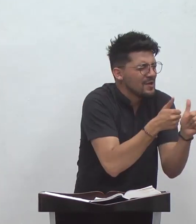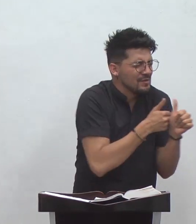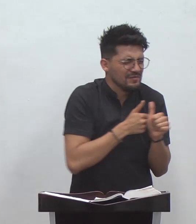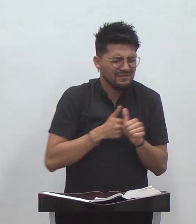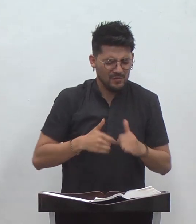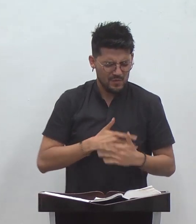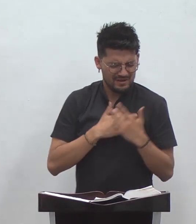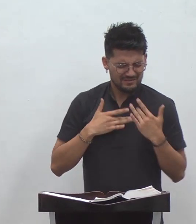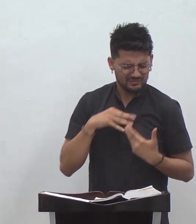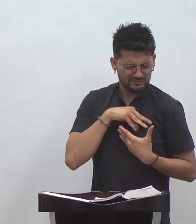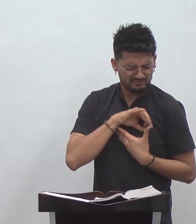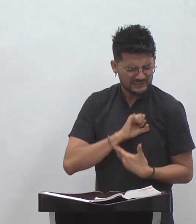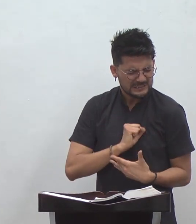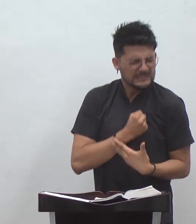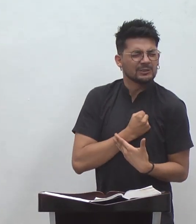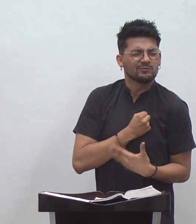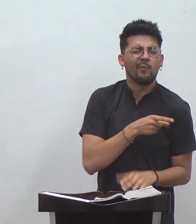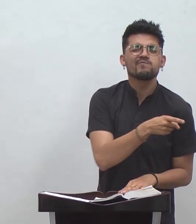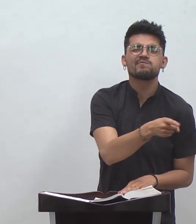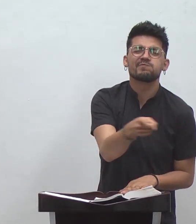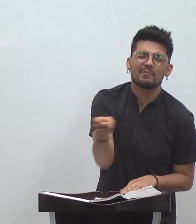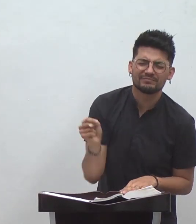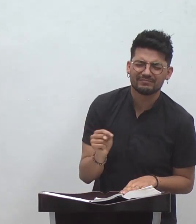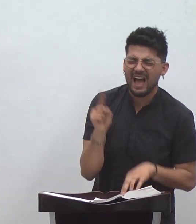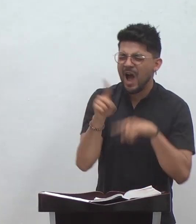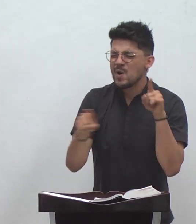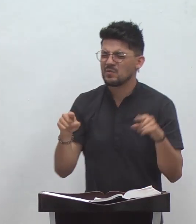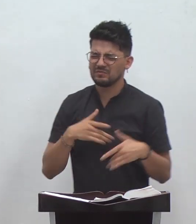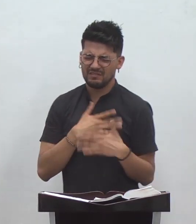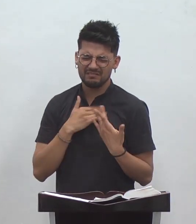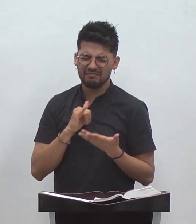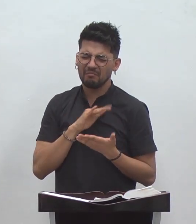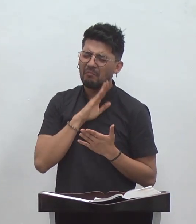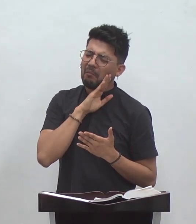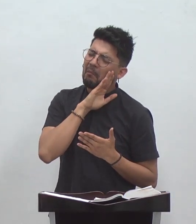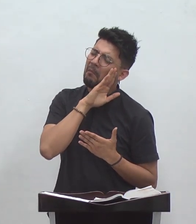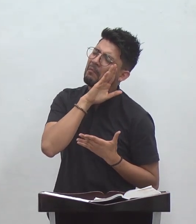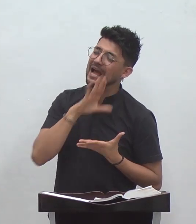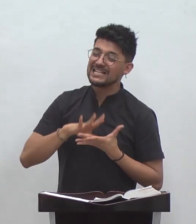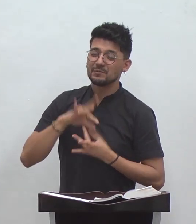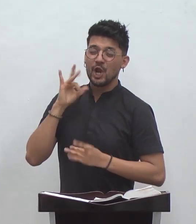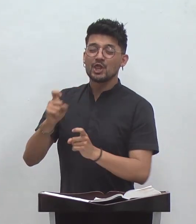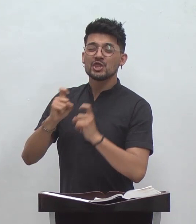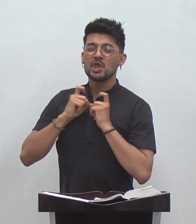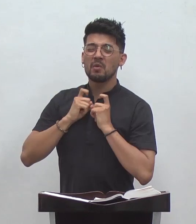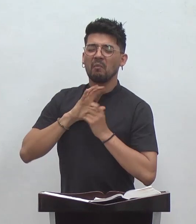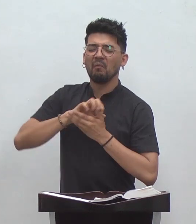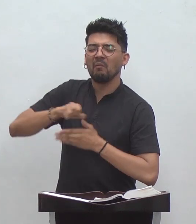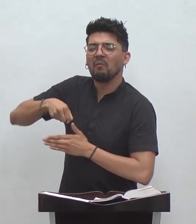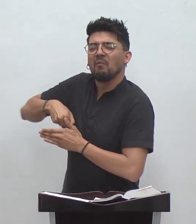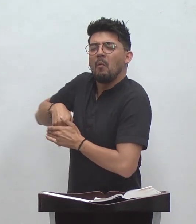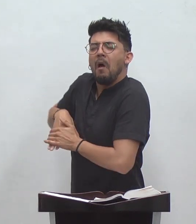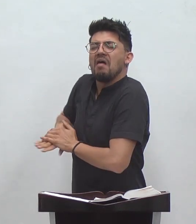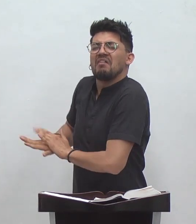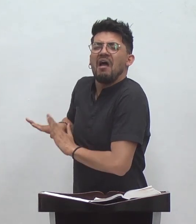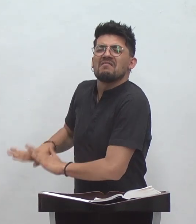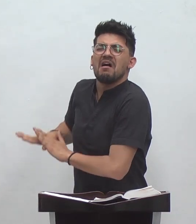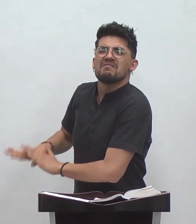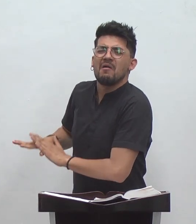palabra viva, porque tú conoces el corazón de cada uno de los que están aquí, y sabes que algunos se han endurecido, que algunos se han